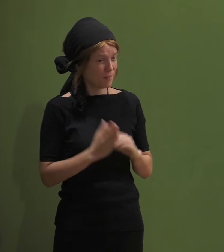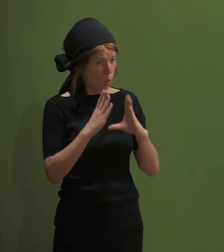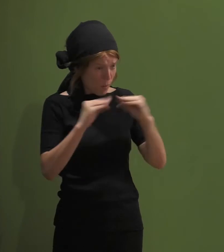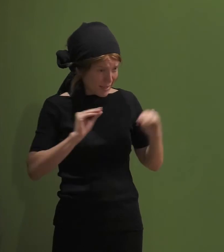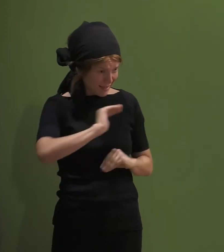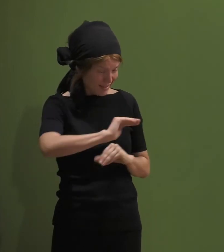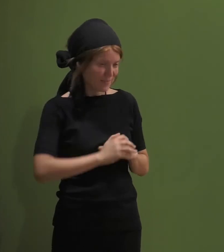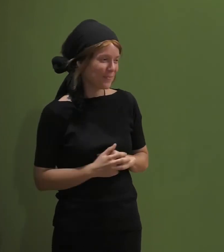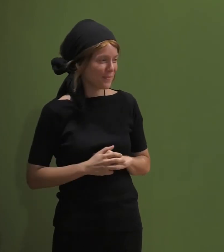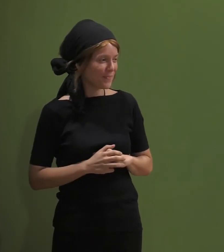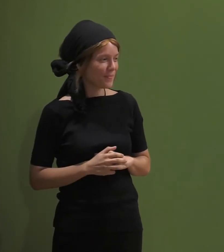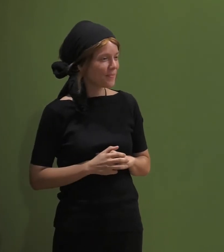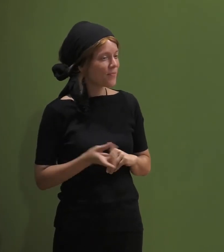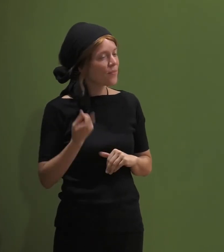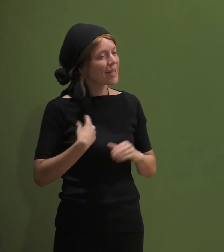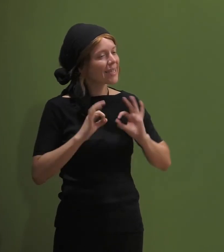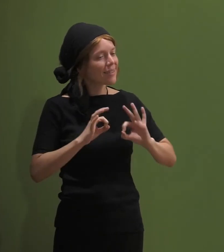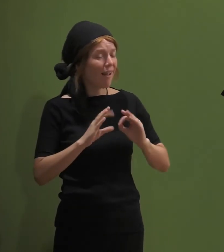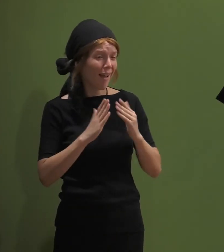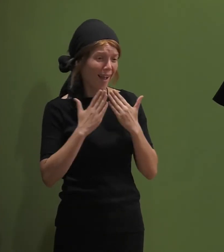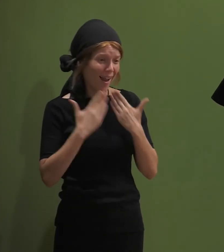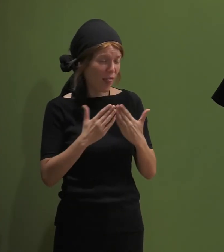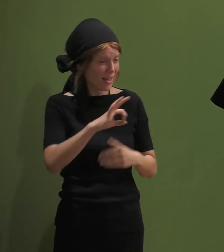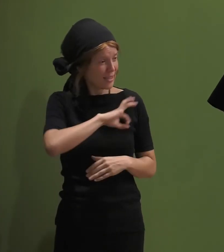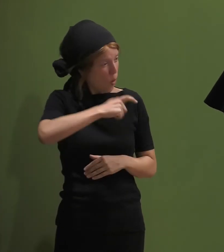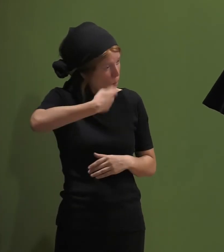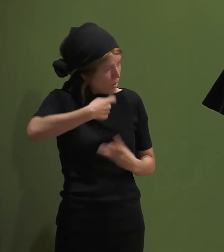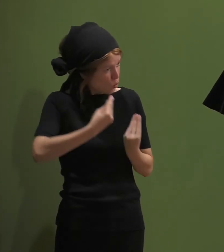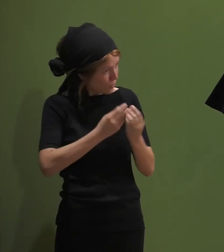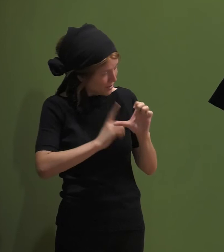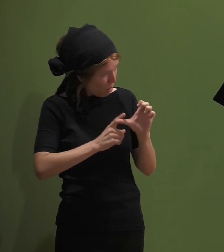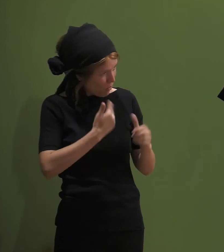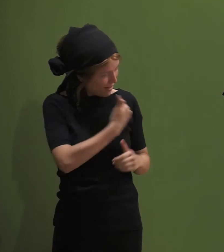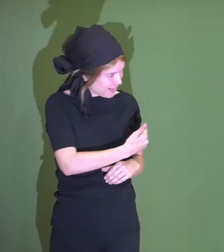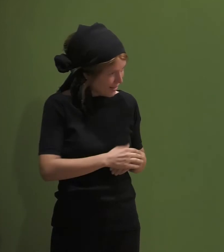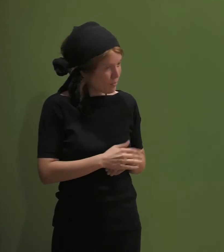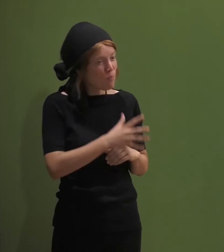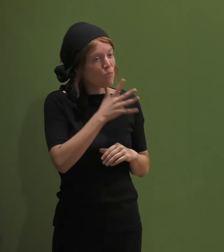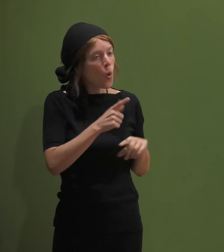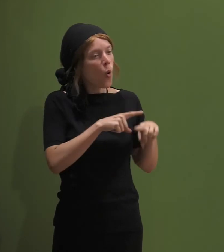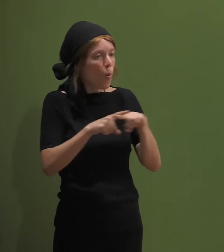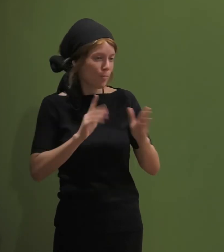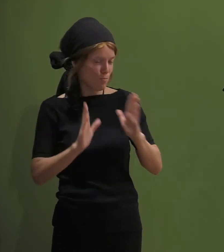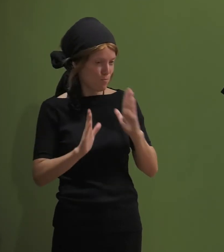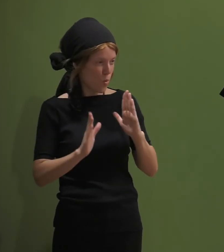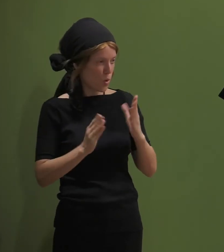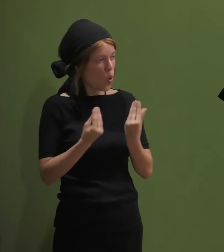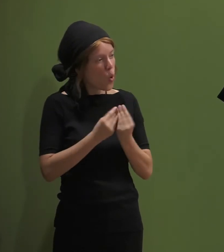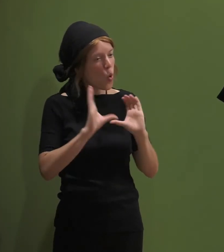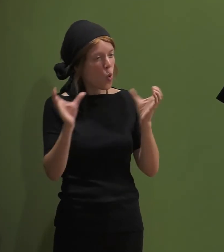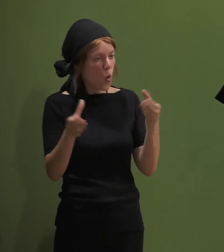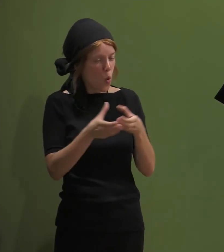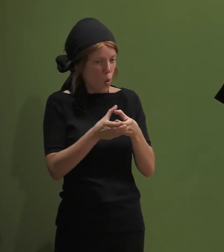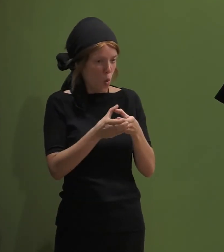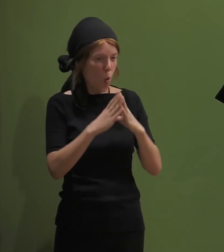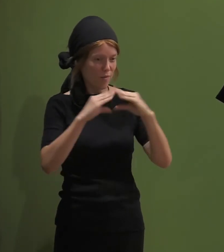universidad. Quiero hacer expreso mi agradecimiento al señor presidente de la Junta de Extremadura por compartir estos momentos con el conjunto de la